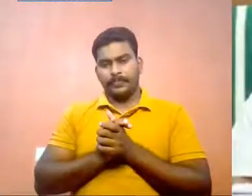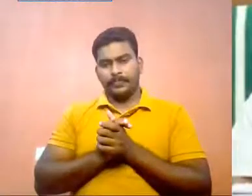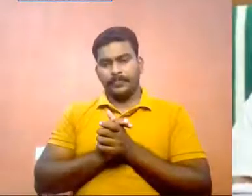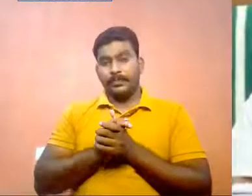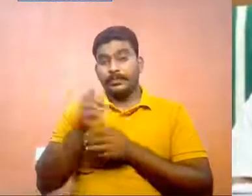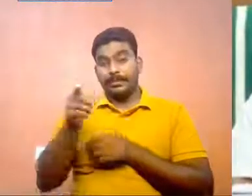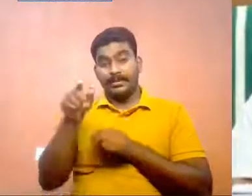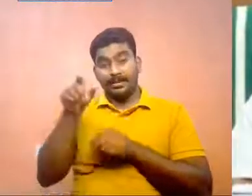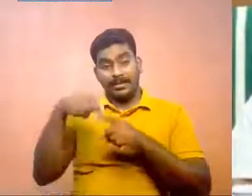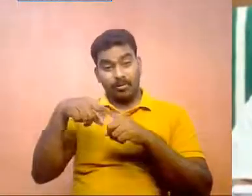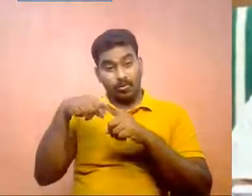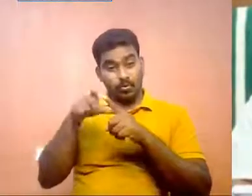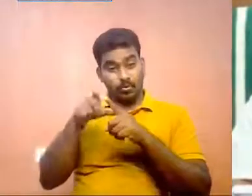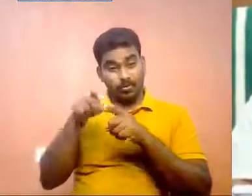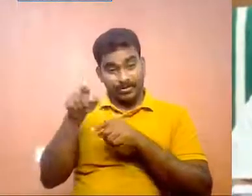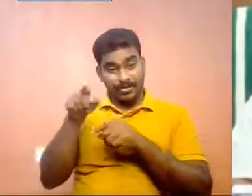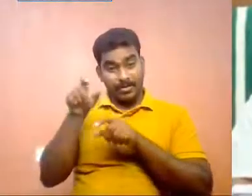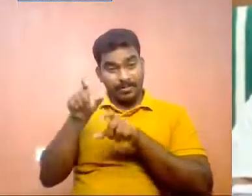അവിടെയുള്ള